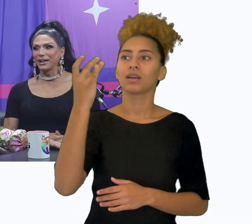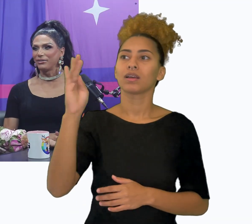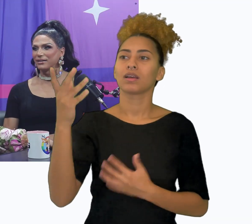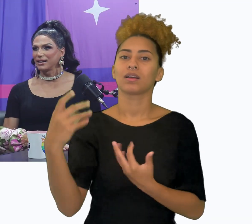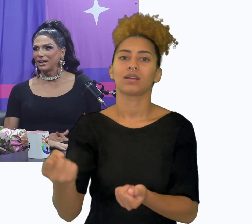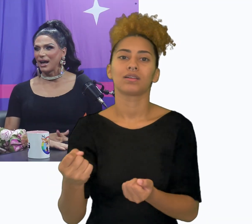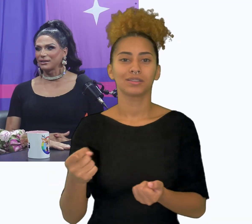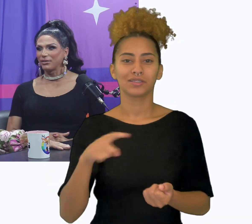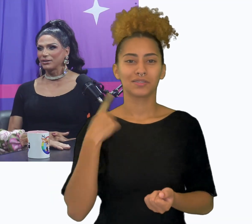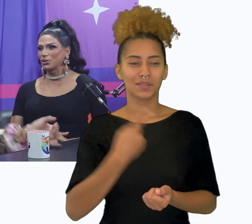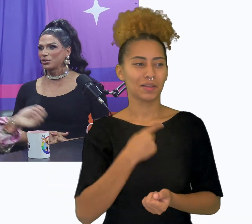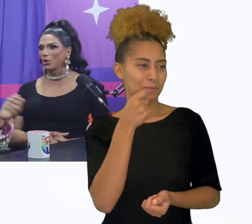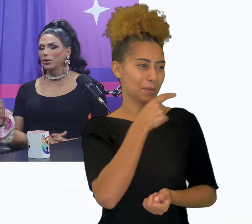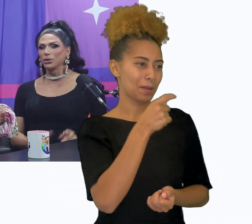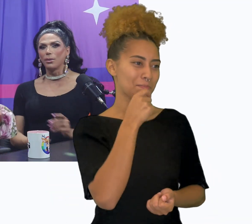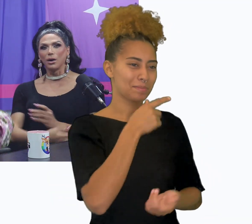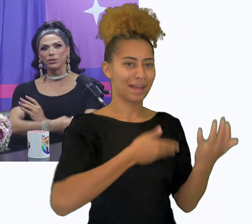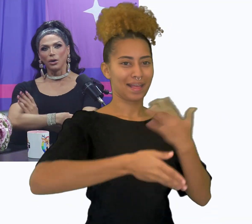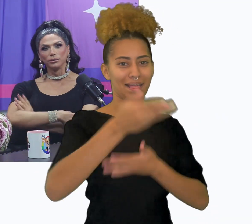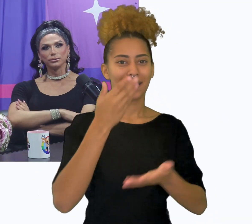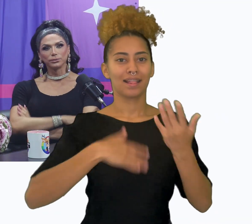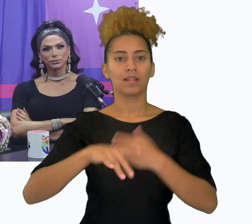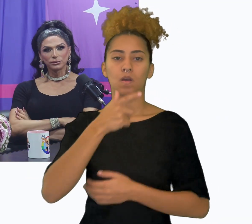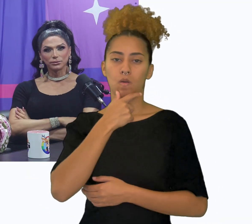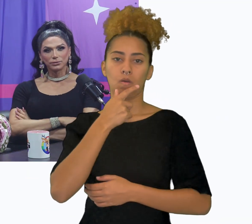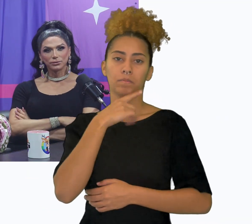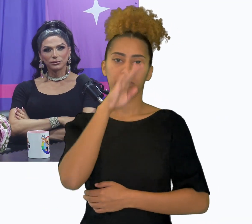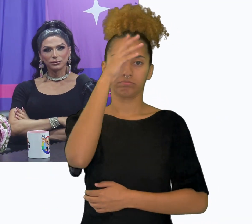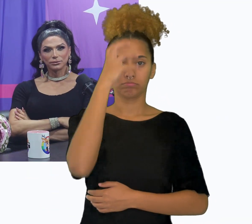de querer fazer graça. E fazer os show, bofe, e ó. o bofe, ó.